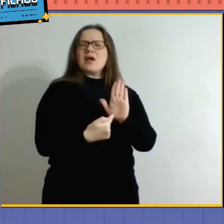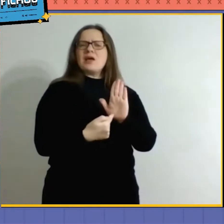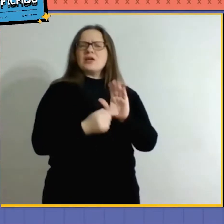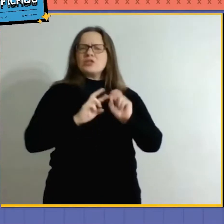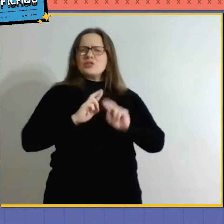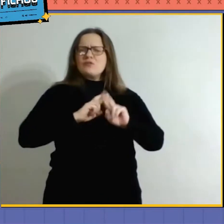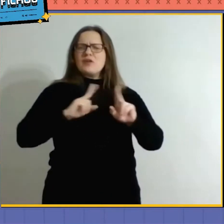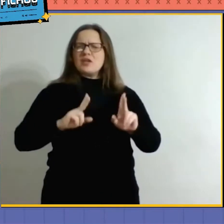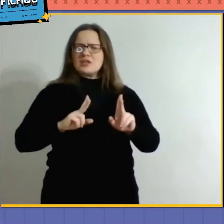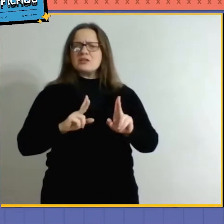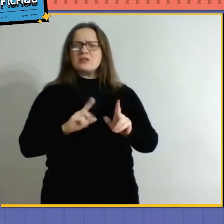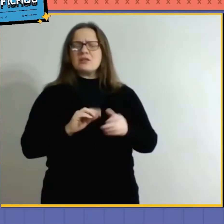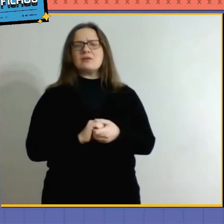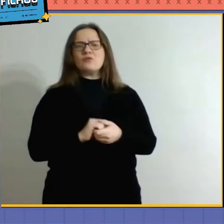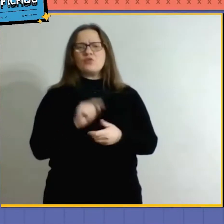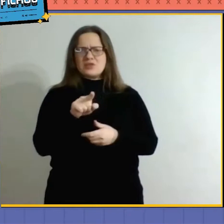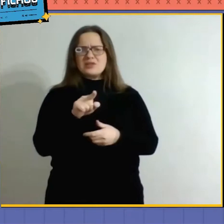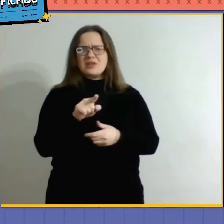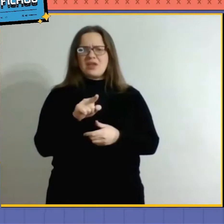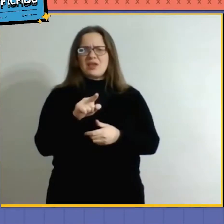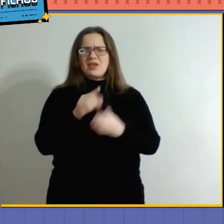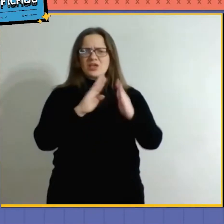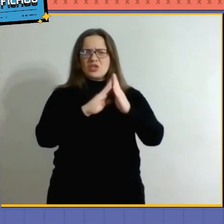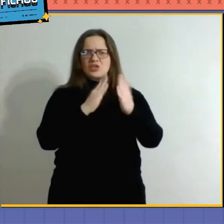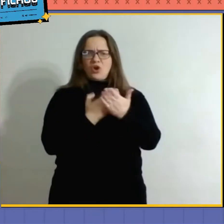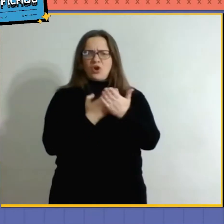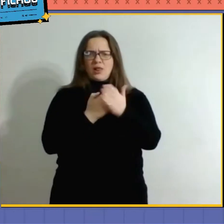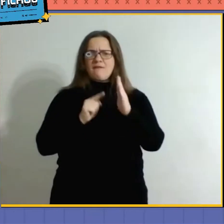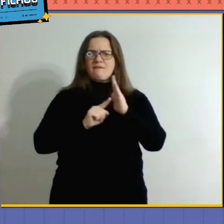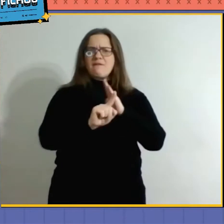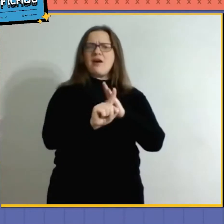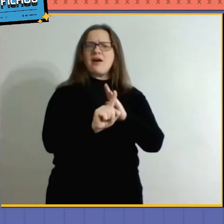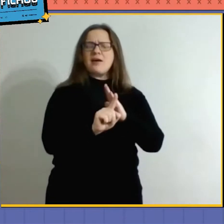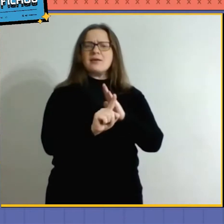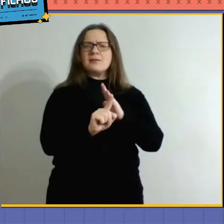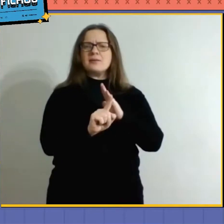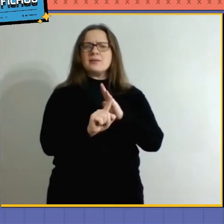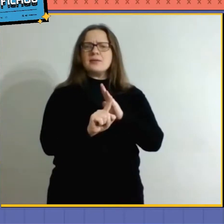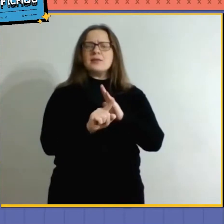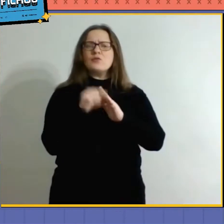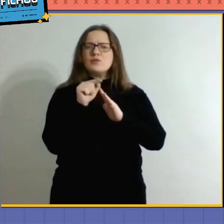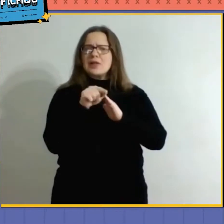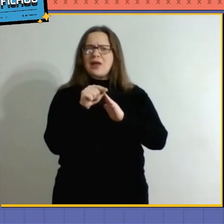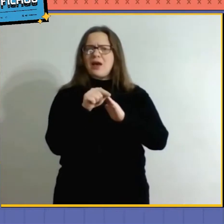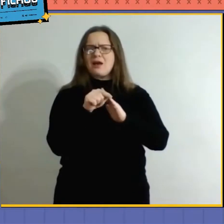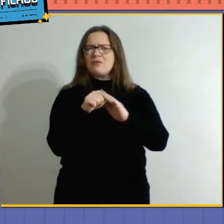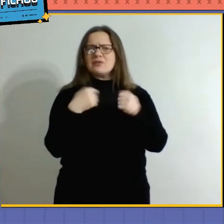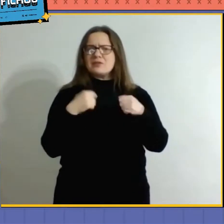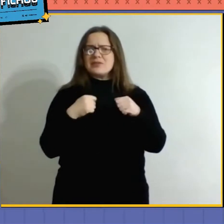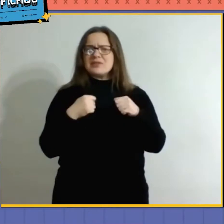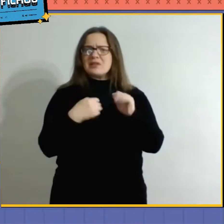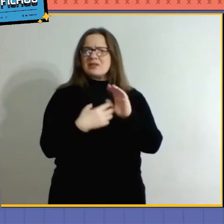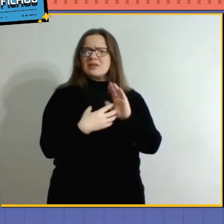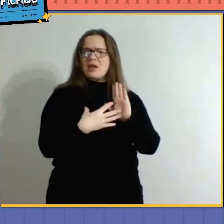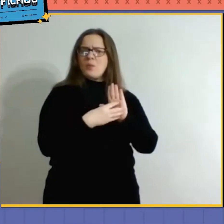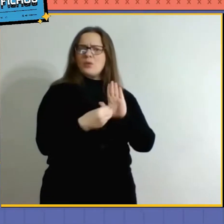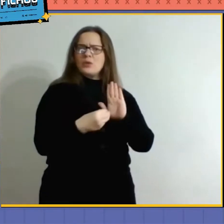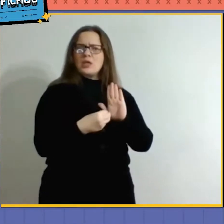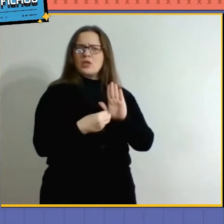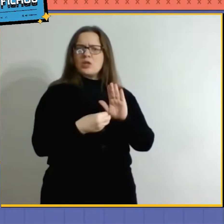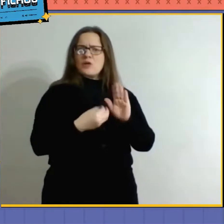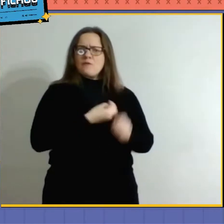lá na sua escola você precisa fazer a diferença se por acaso você já trabalha que eu sei que tem alguns adolescentes que fazem é